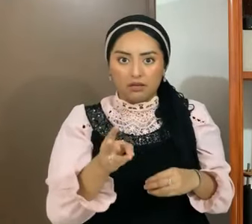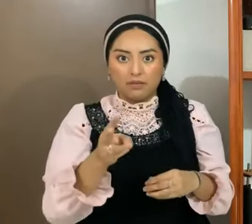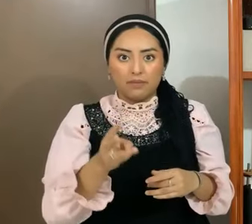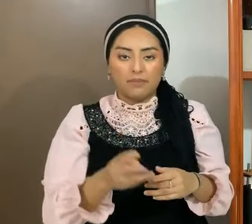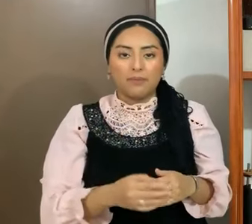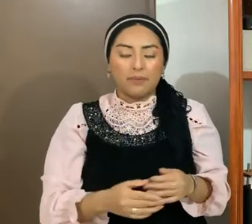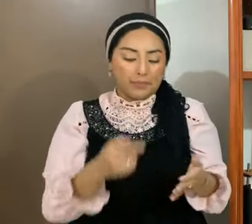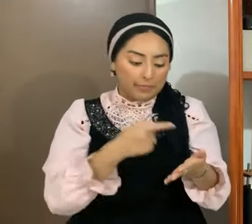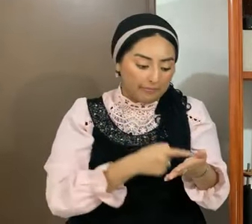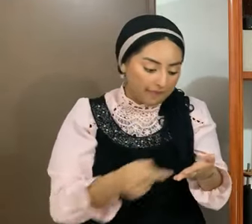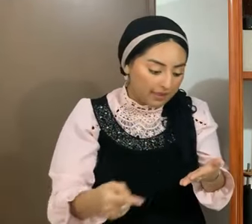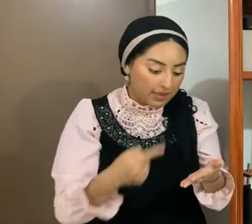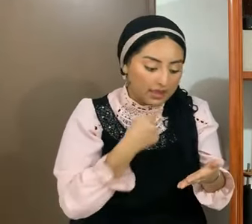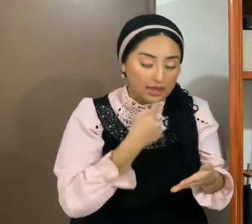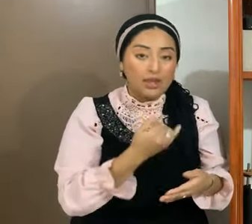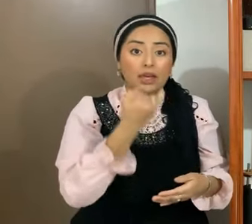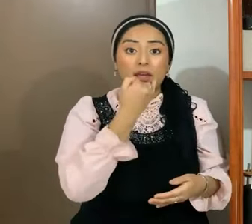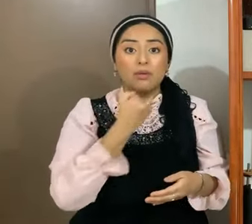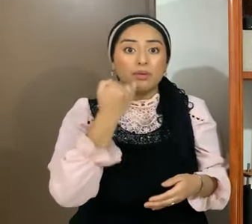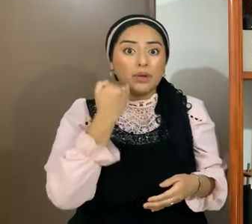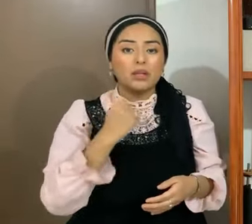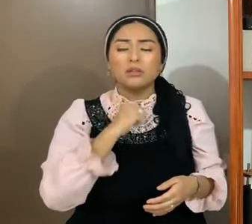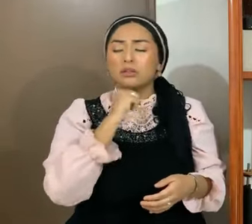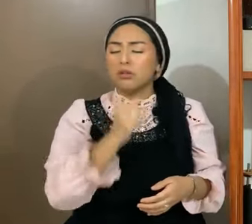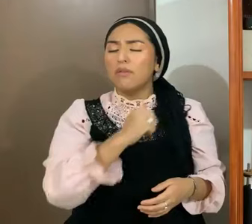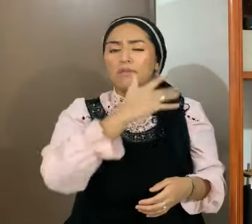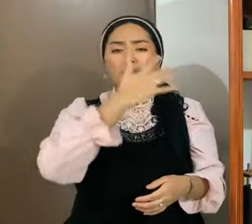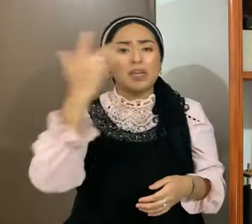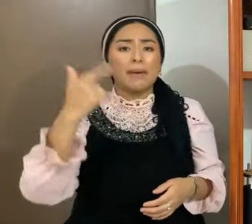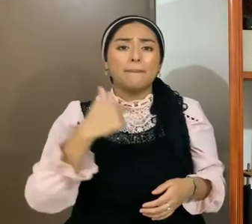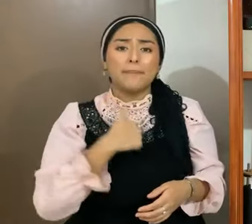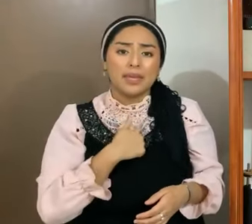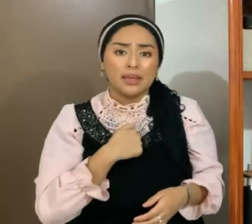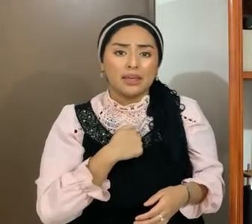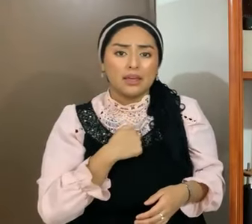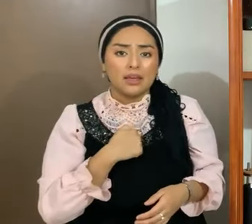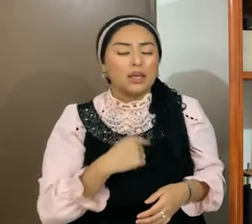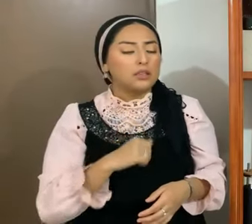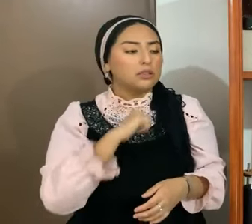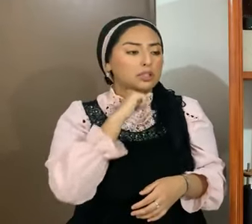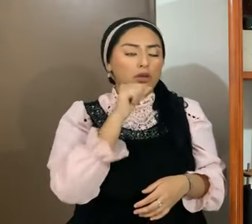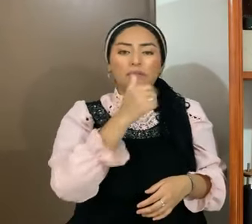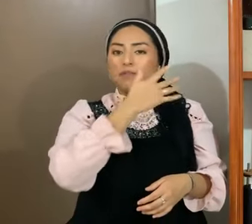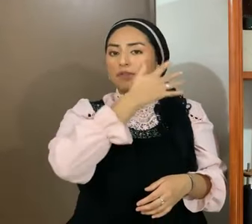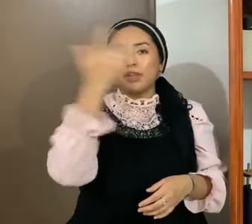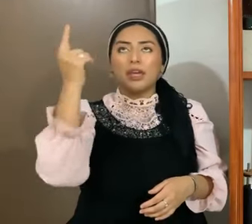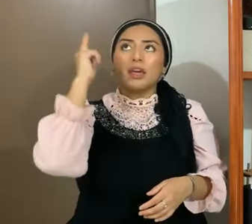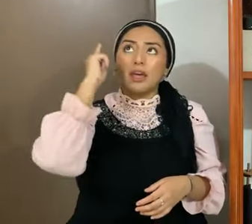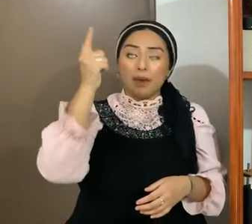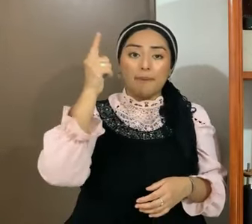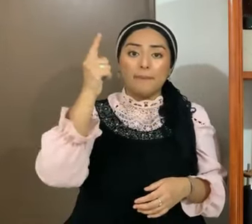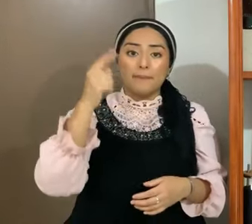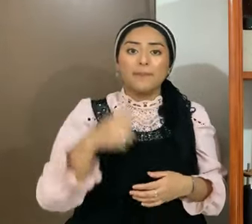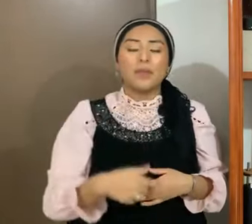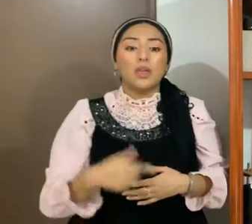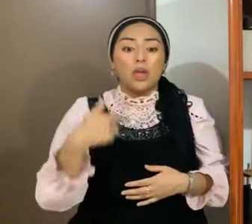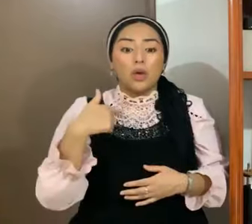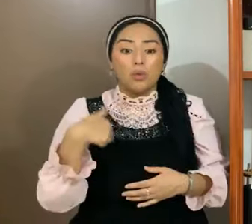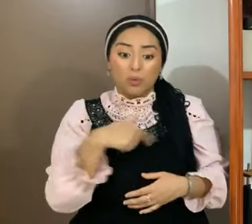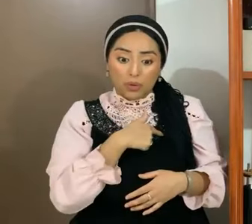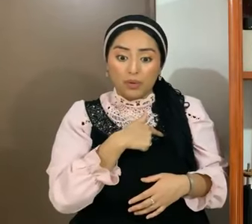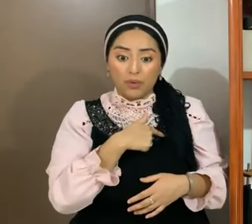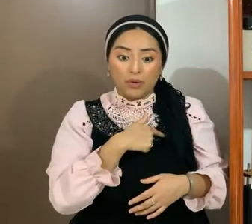aquí dice, Israel, no me olvides? No nos olvidemos de eso, de que nosotros debíamos